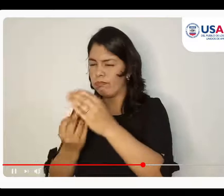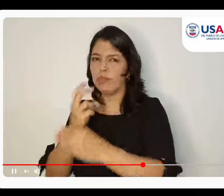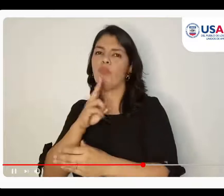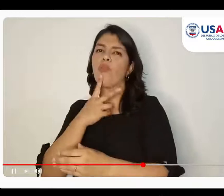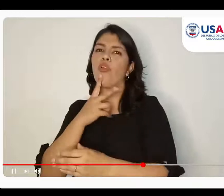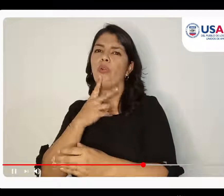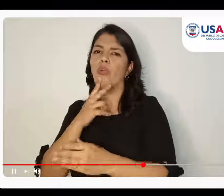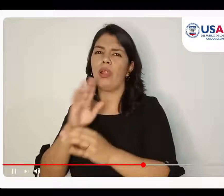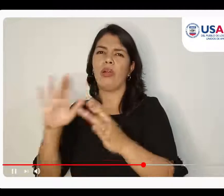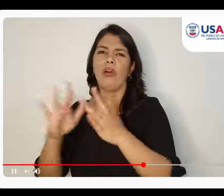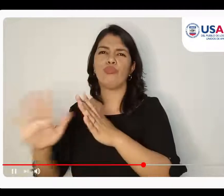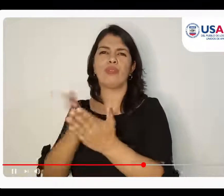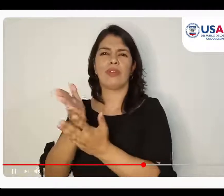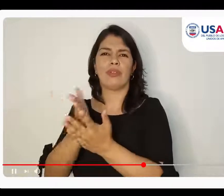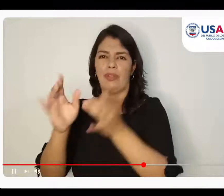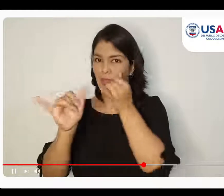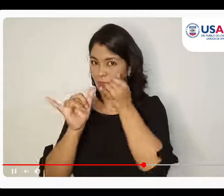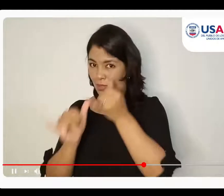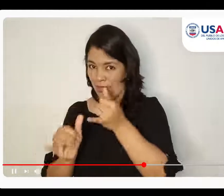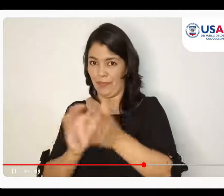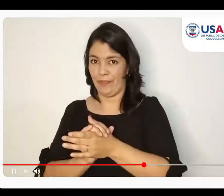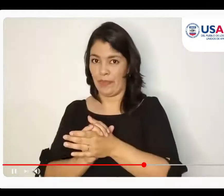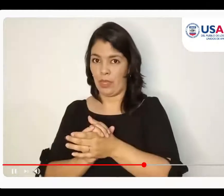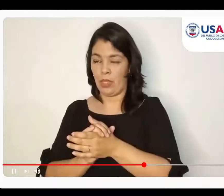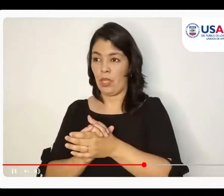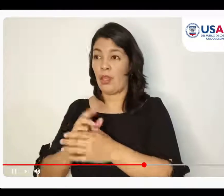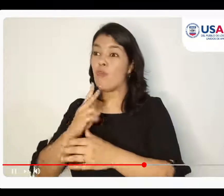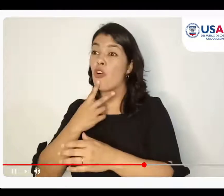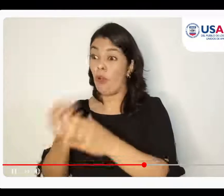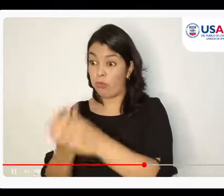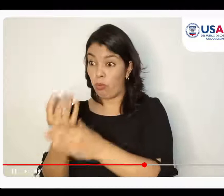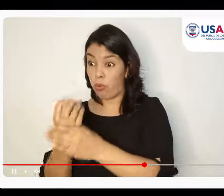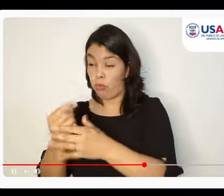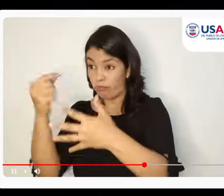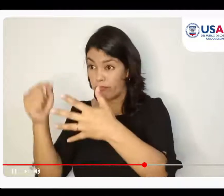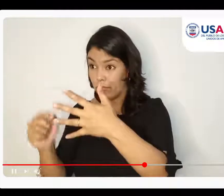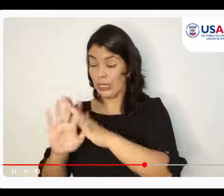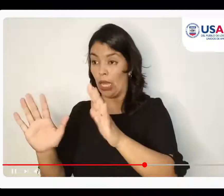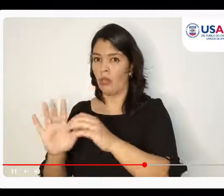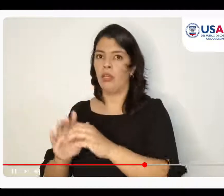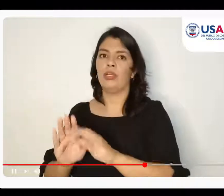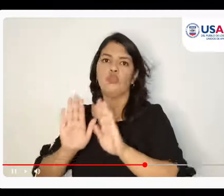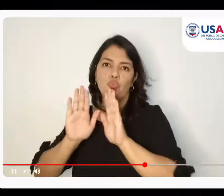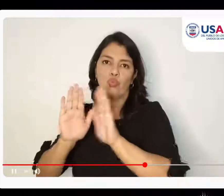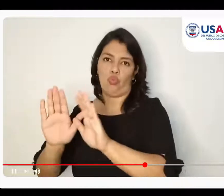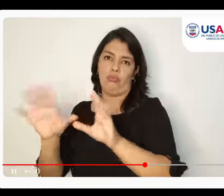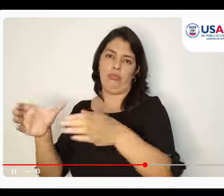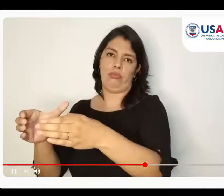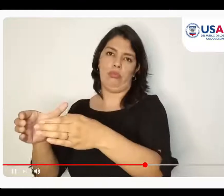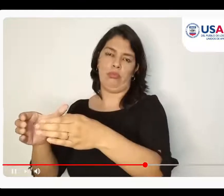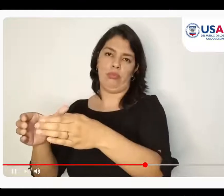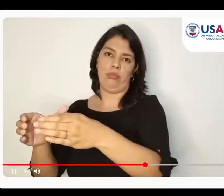¿cierto? Ese vocabulario pedagógico solamente va a servir para esa entidad, a menos que